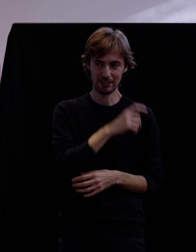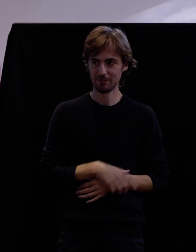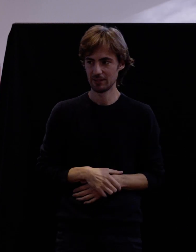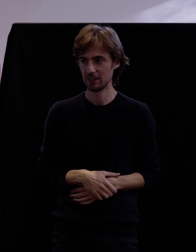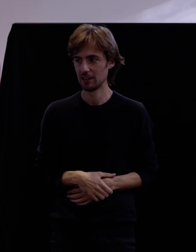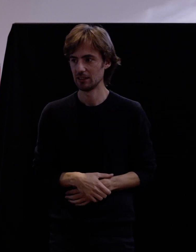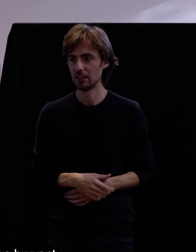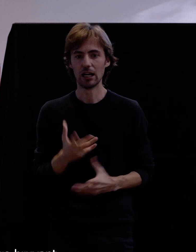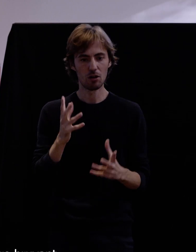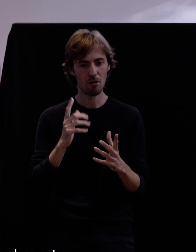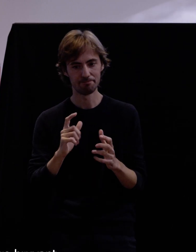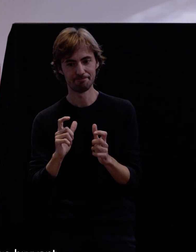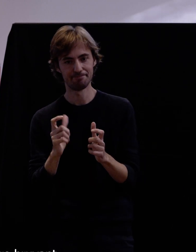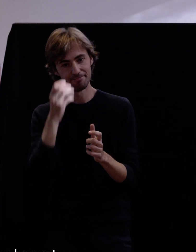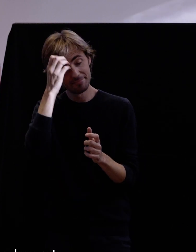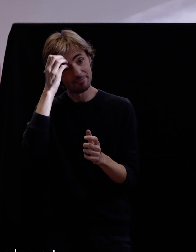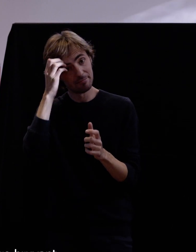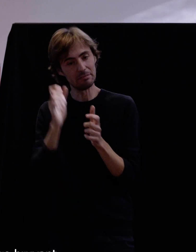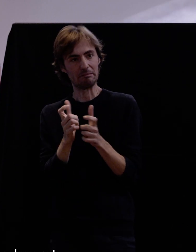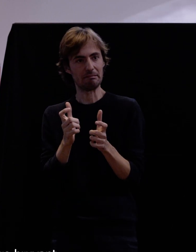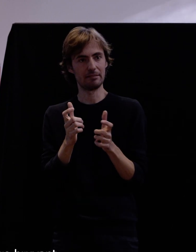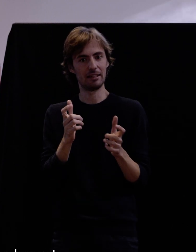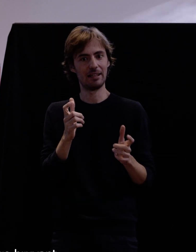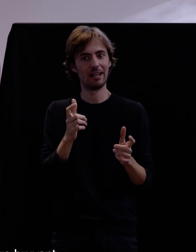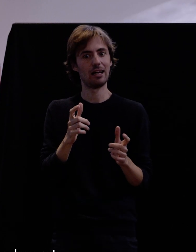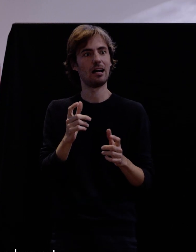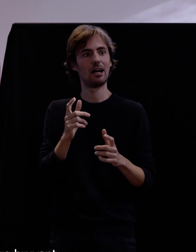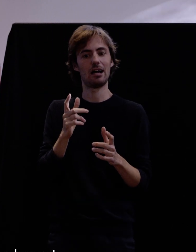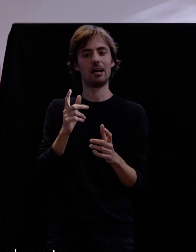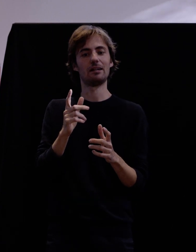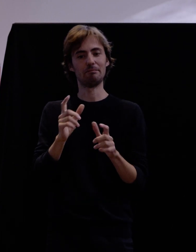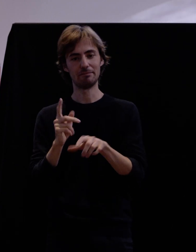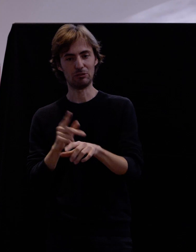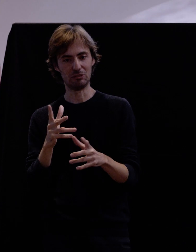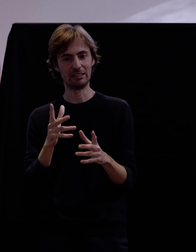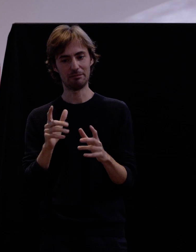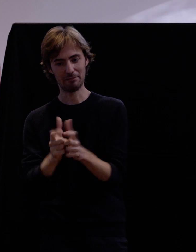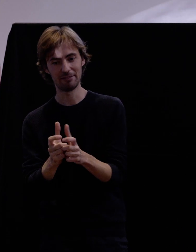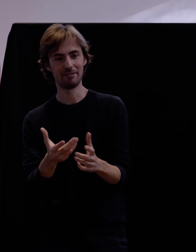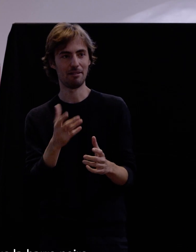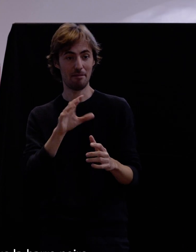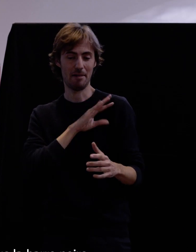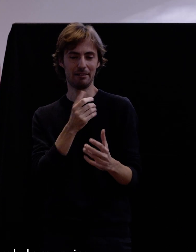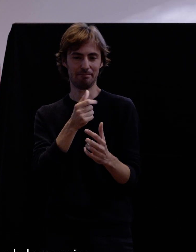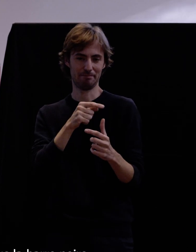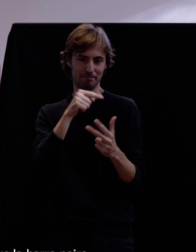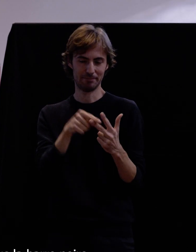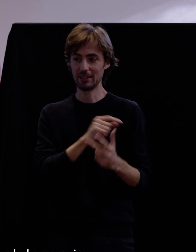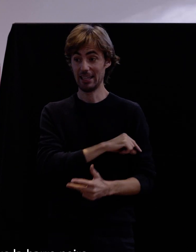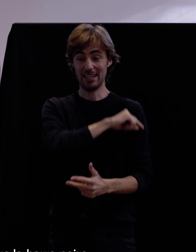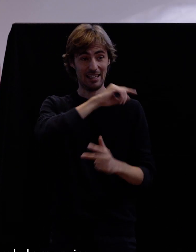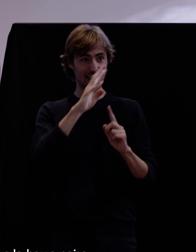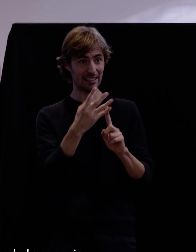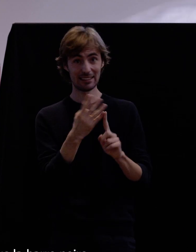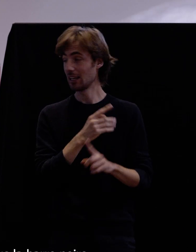c'est un mode d'entrée assez, j'allais dire, bruyant dans la pathologie pour ceux qui l'ont. Et puis le quatrième, qui est sous